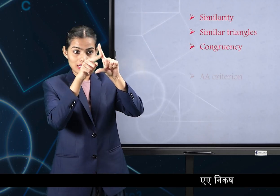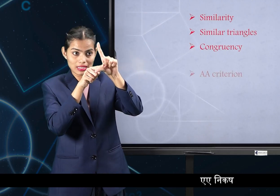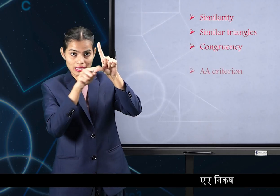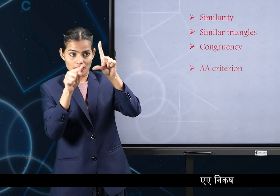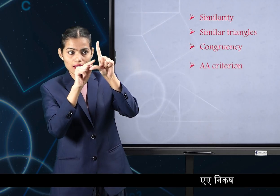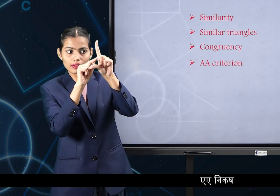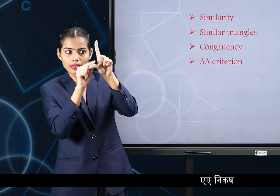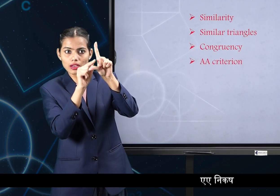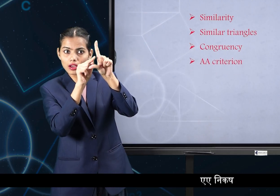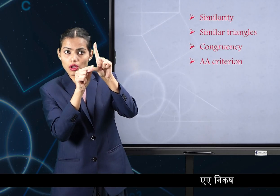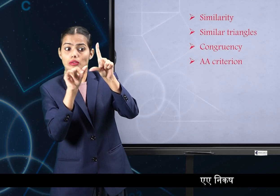AA निकष,